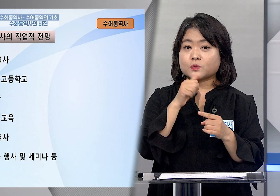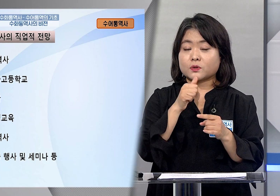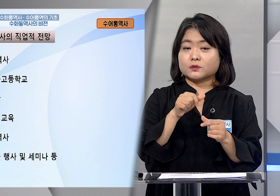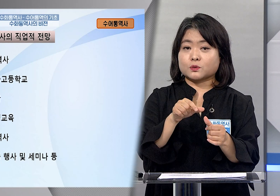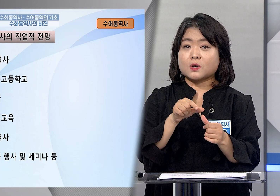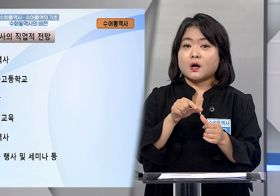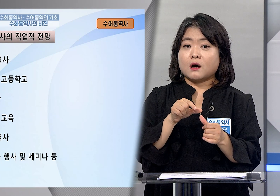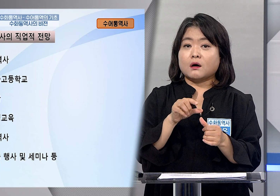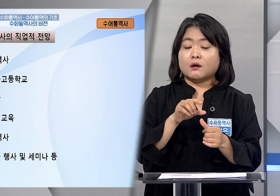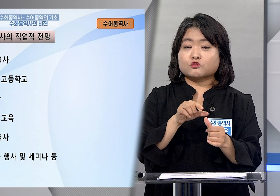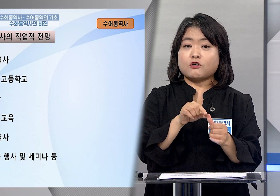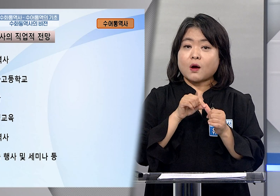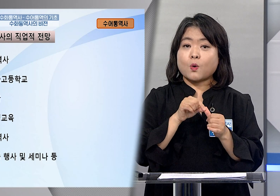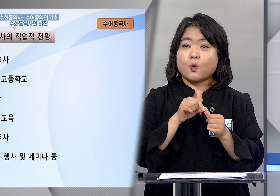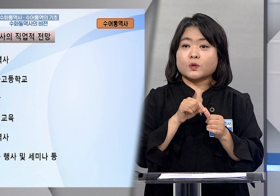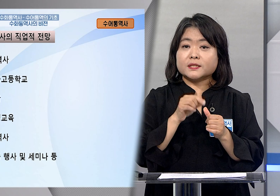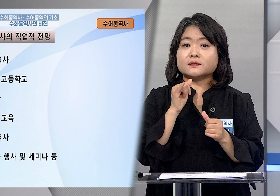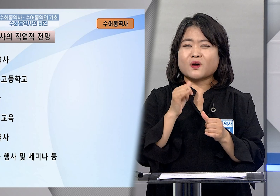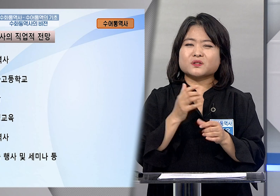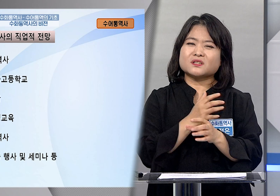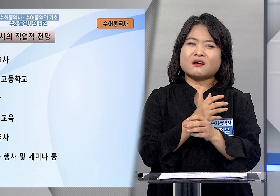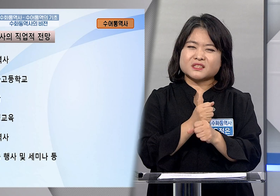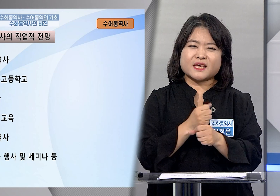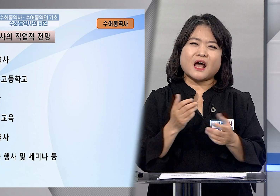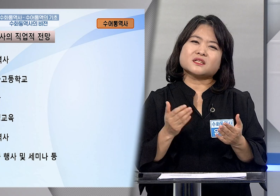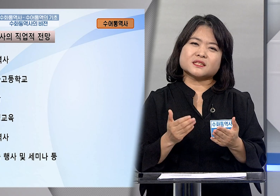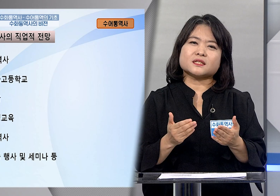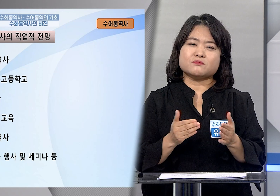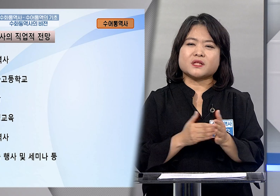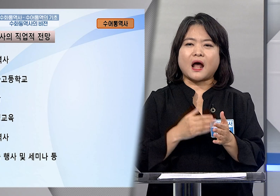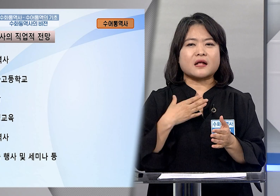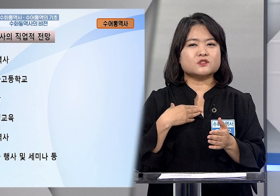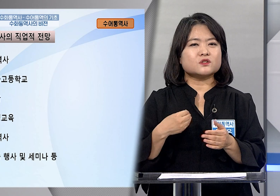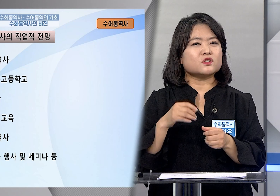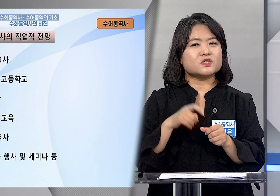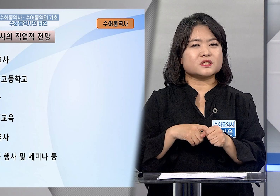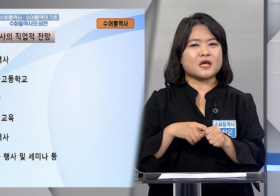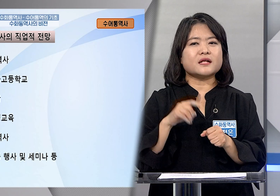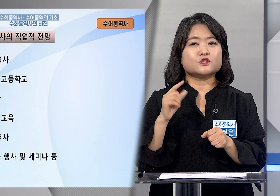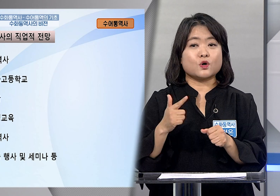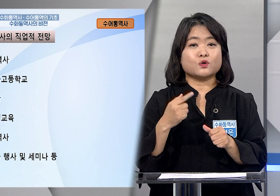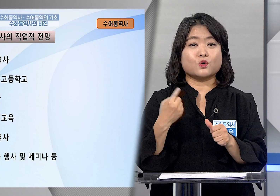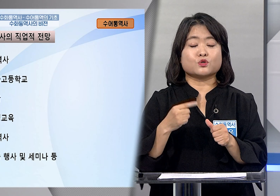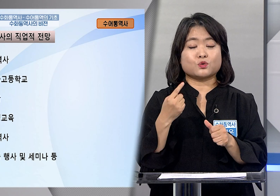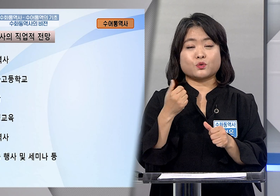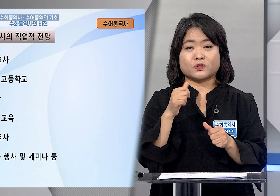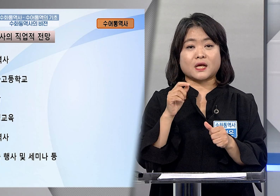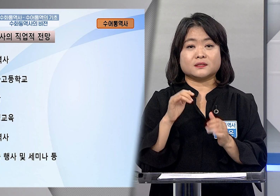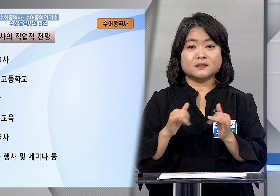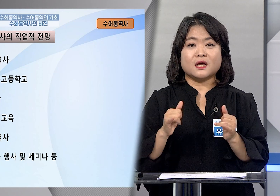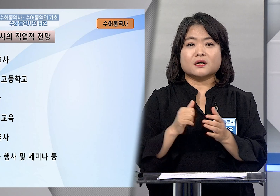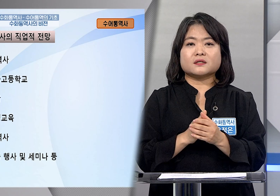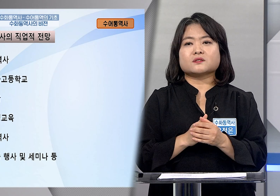수화통역을 구하고 있는데요. 그거 역시 계약직입니다. 안정적이지 않죠. 교육통역사는. 그래서